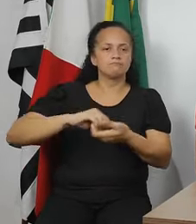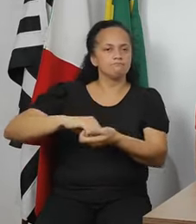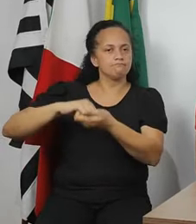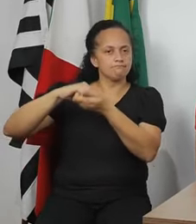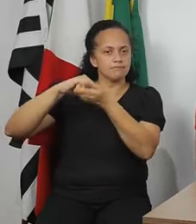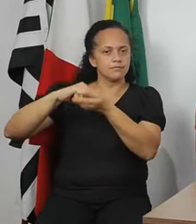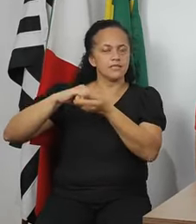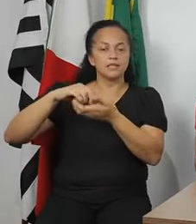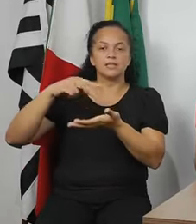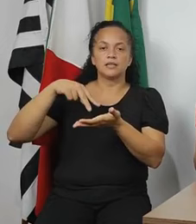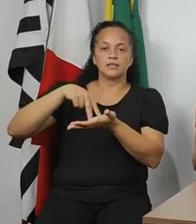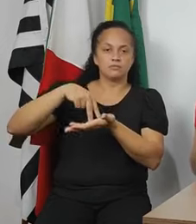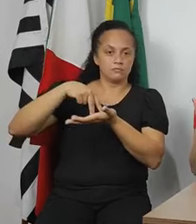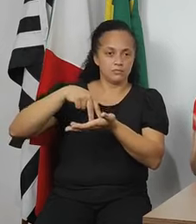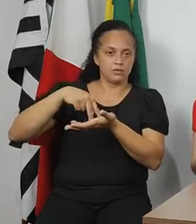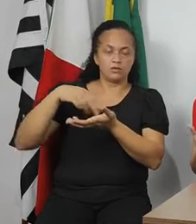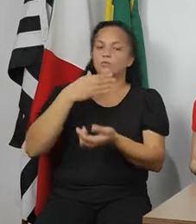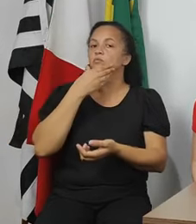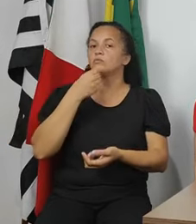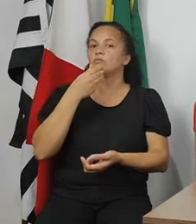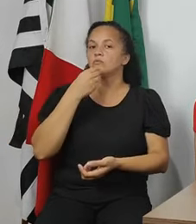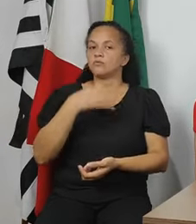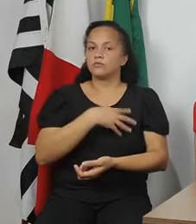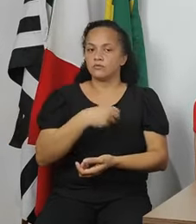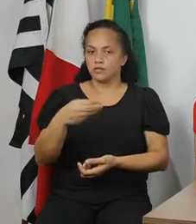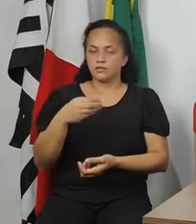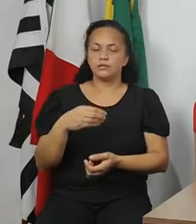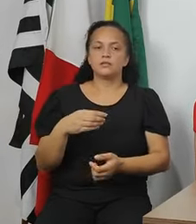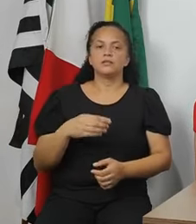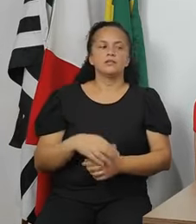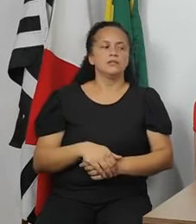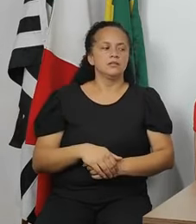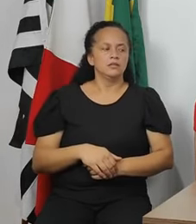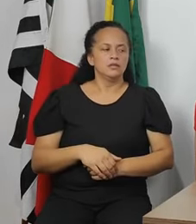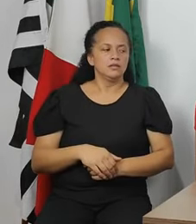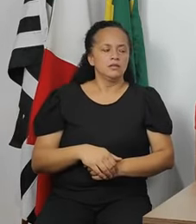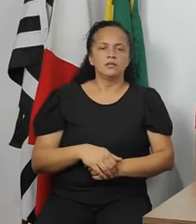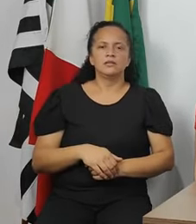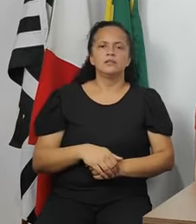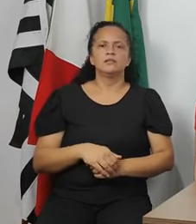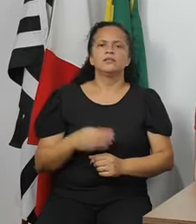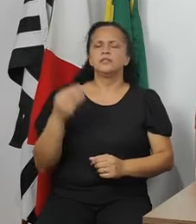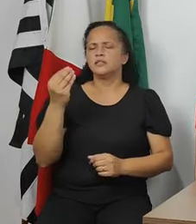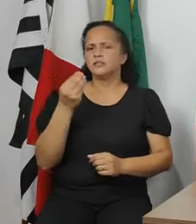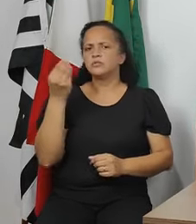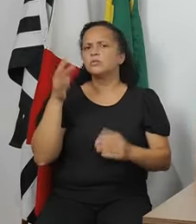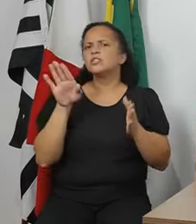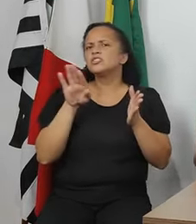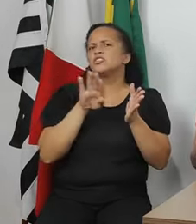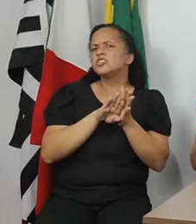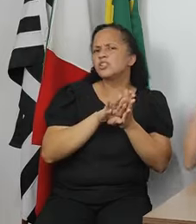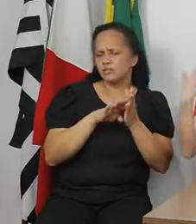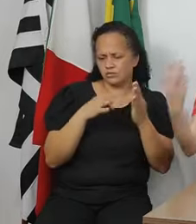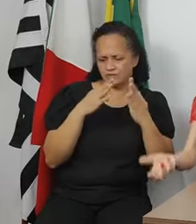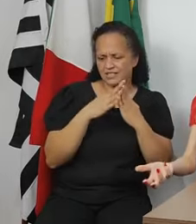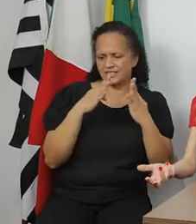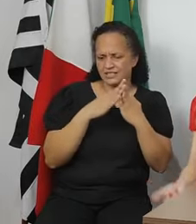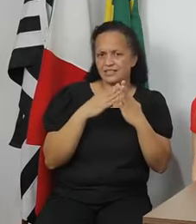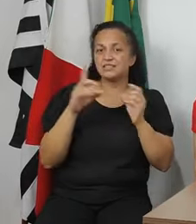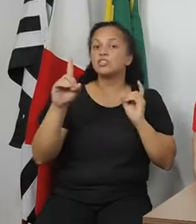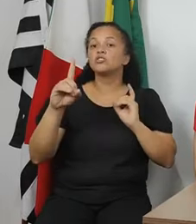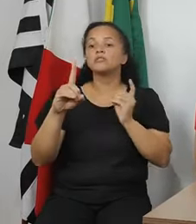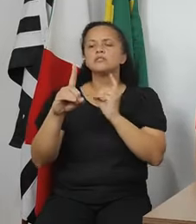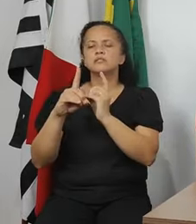quando entrou na casa, os seus discípulos lhe perguntaram à parte: por que não podemos nós